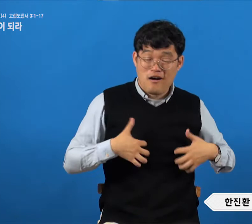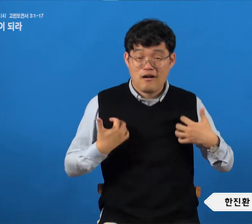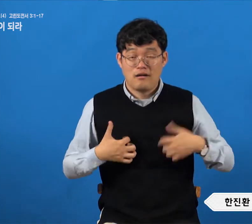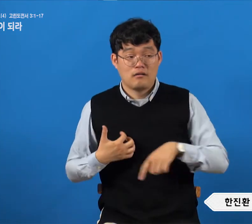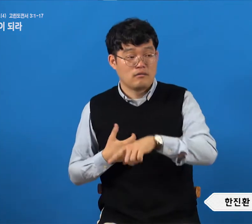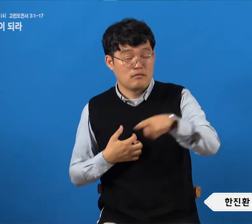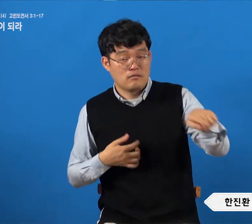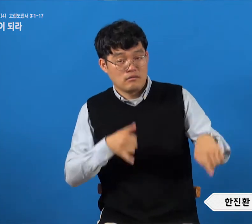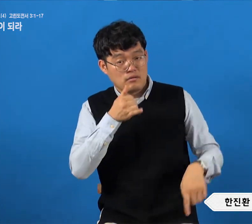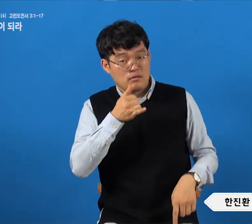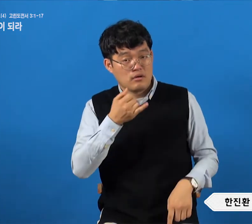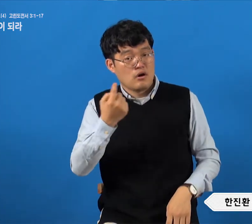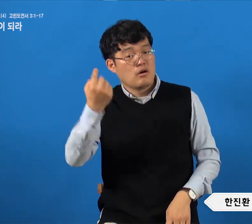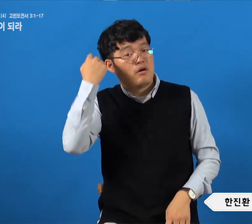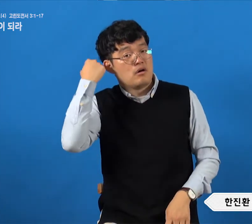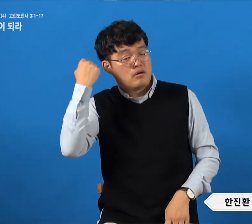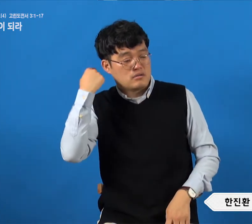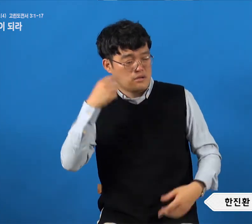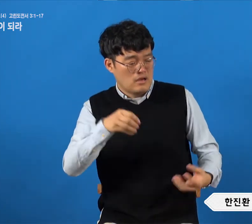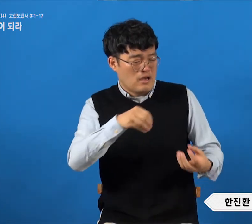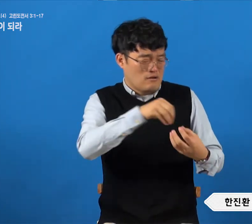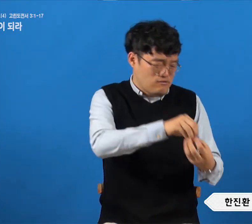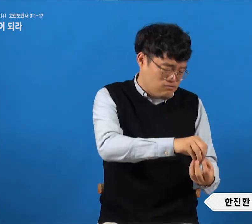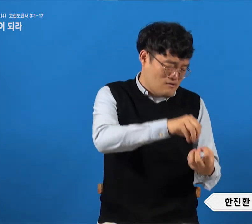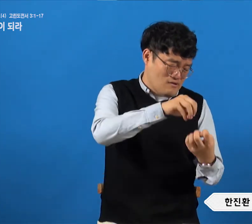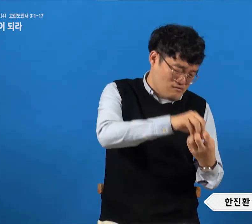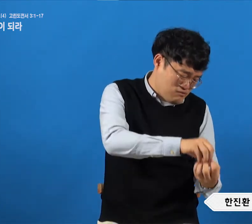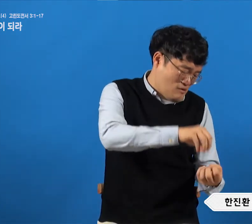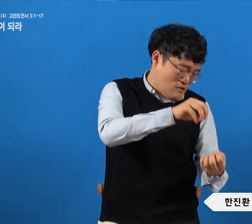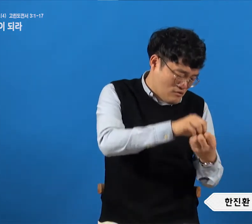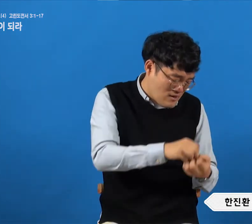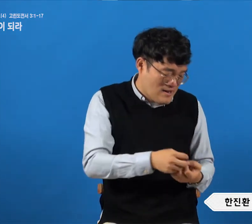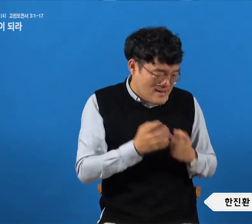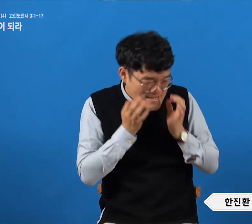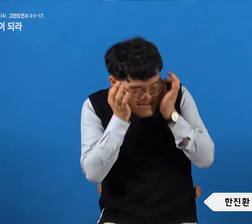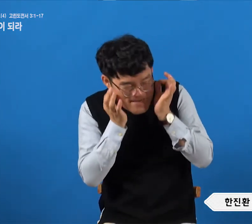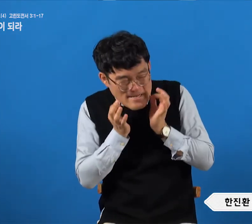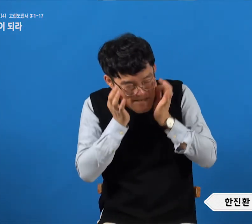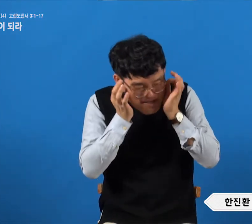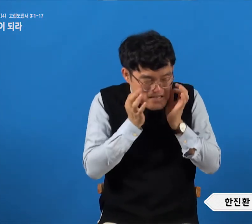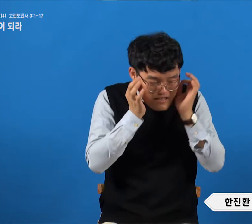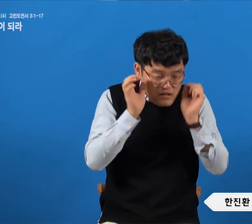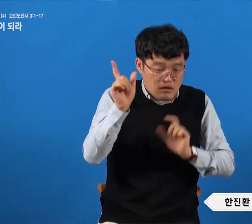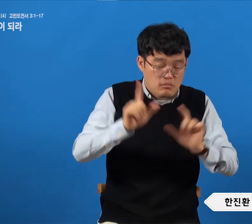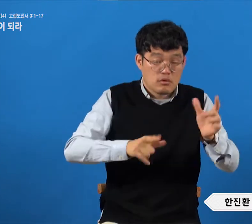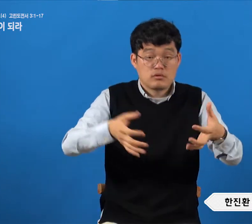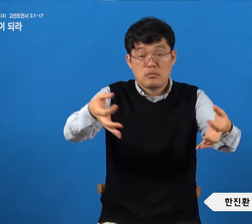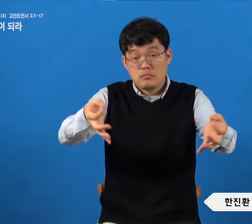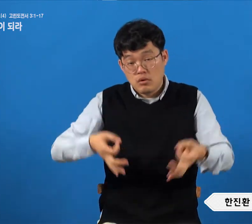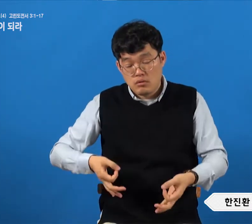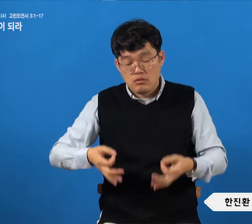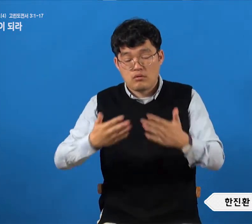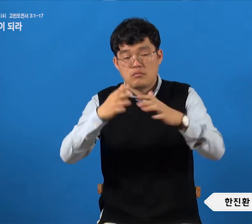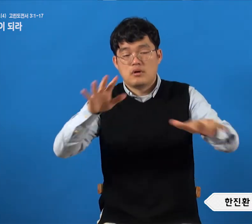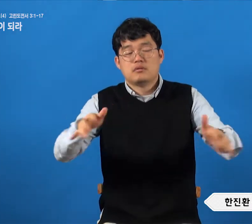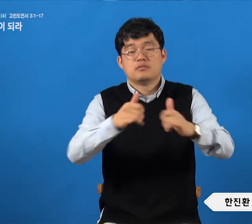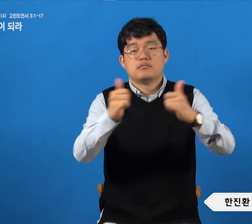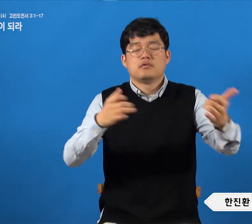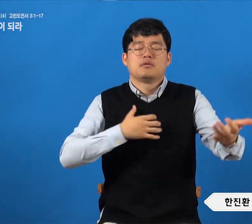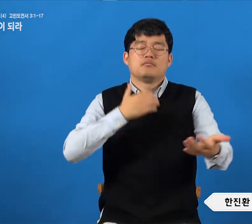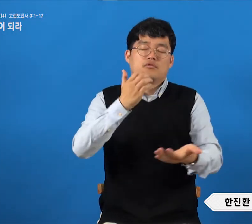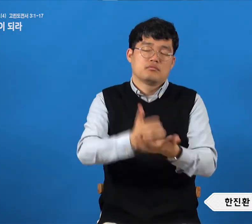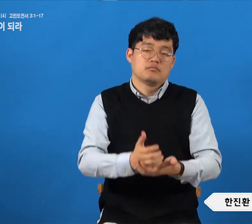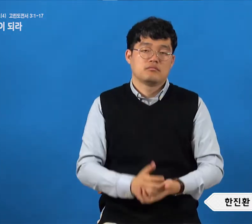해줍니다. 전날 사람 하나 살리려고 온 힘을 다 쏟는 것을 보고 마을 사람들이 감동을 받은